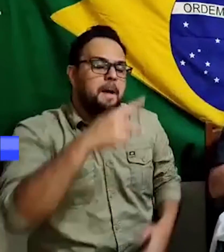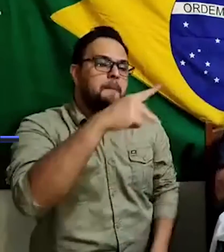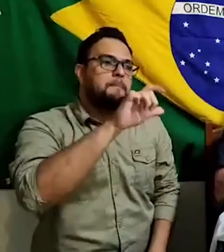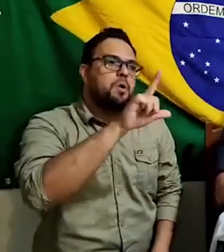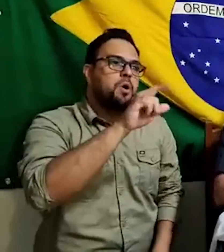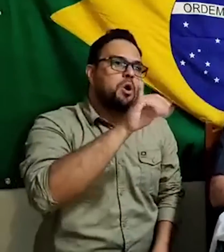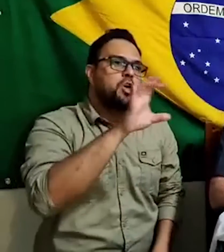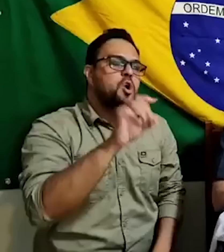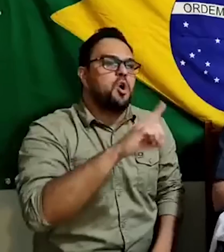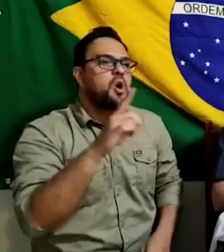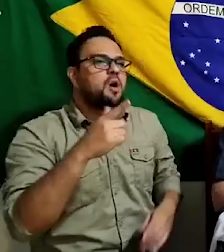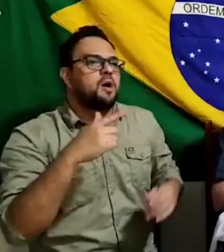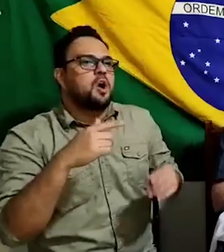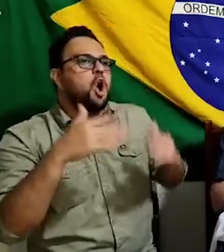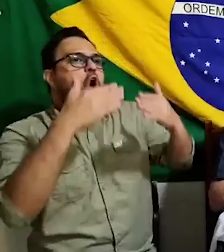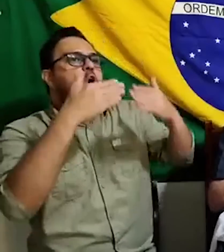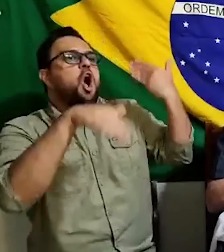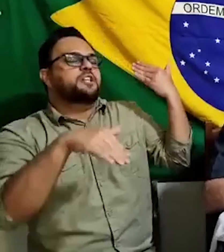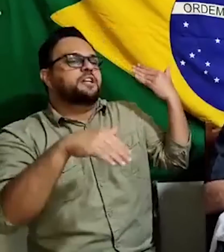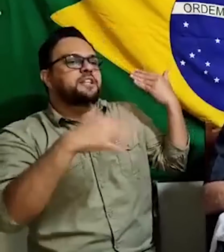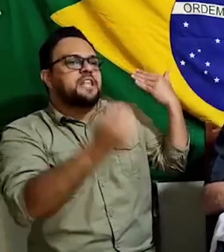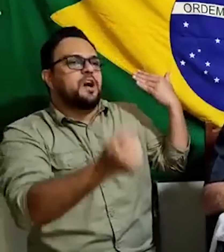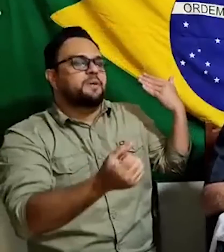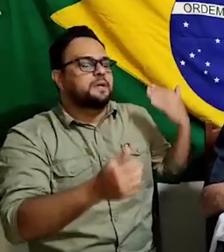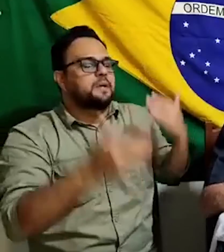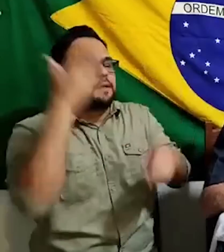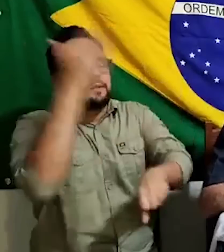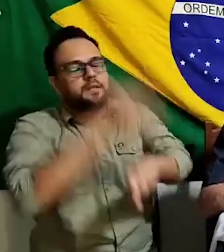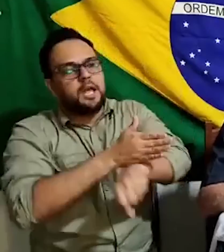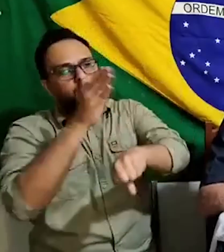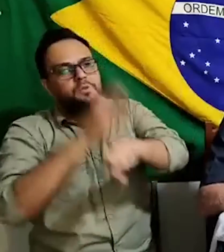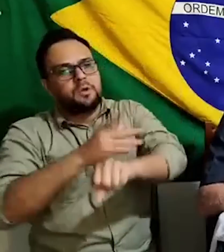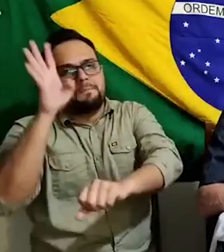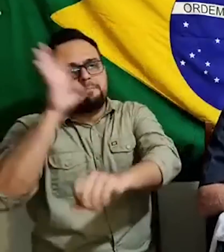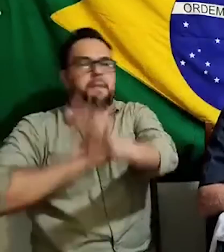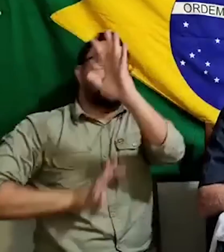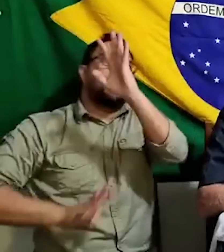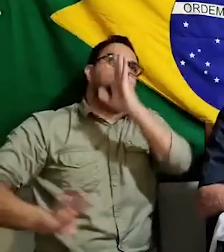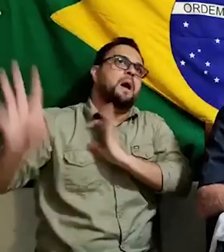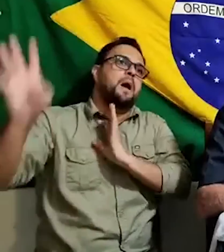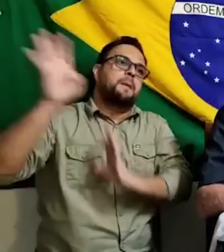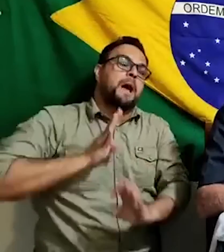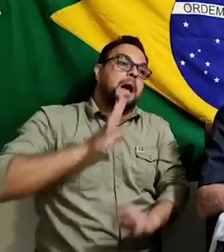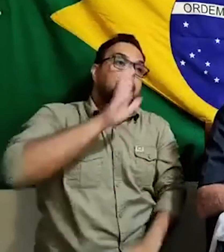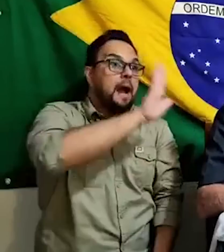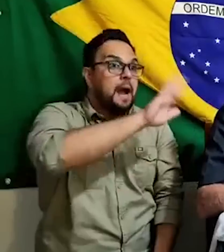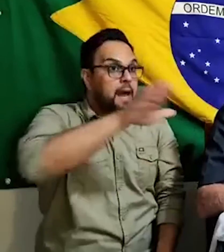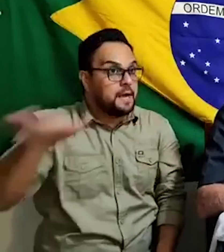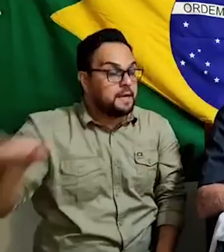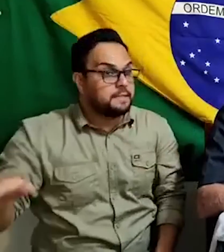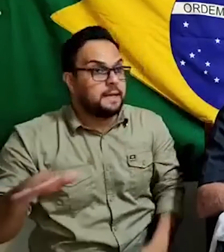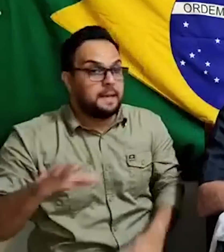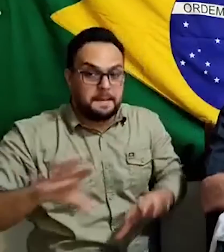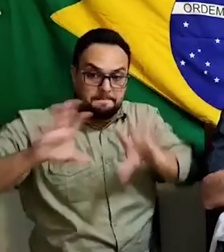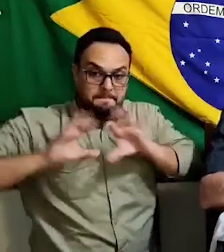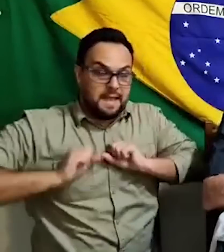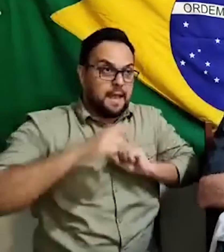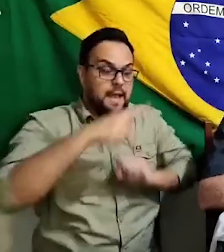que o presidente é negacionista, ele é contra a vacina. É o tempo todo assim. Crianças que, porventura,